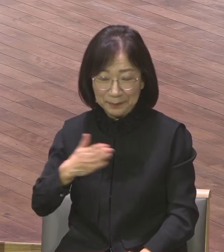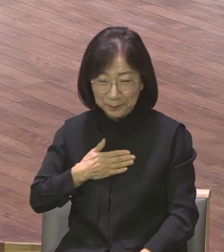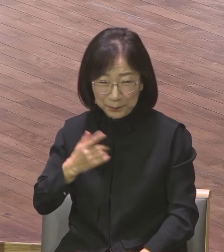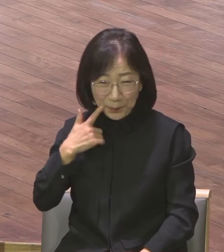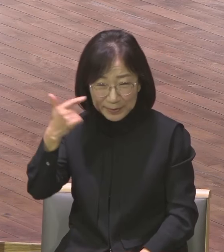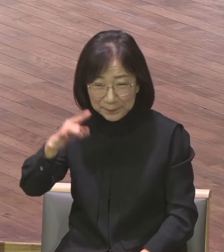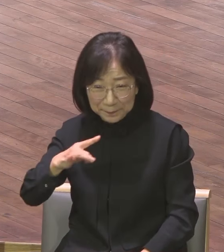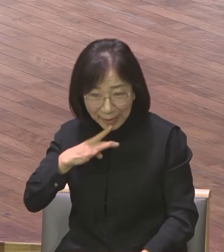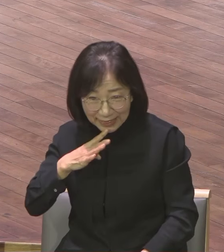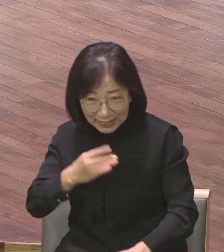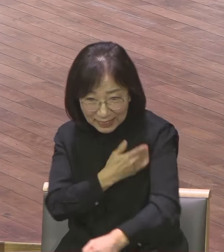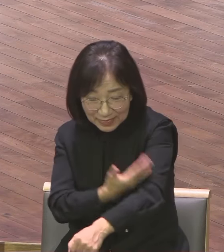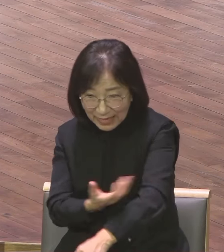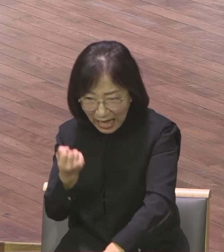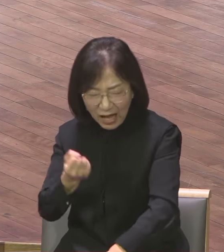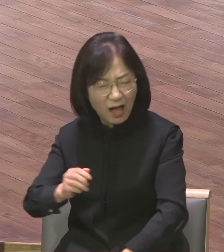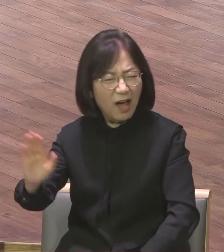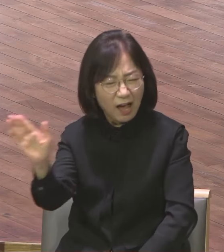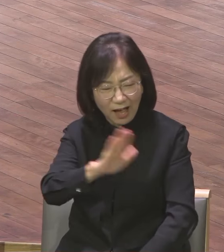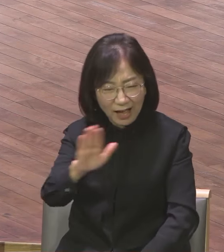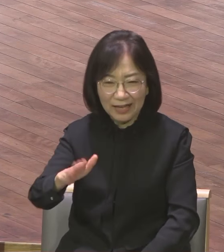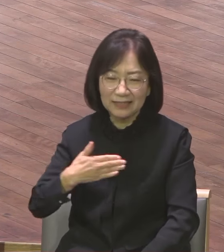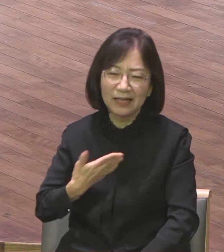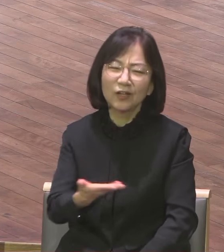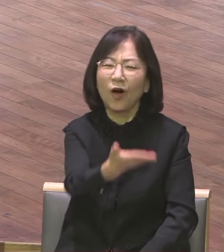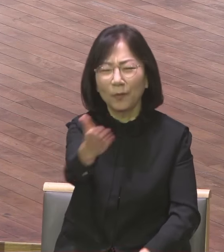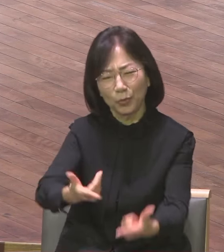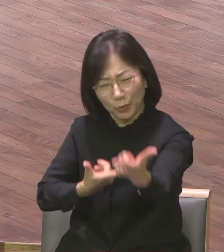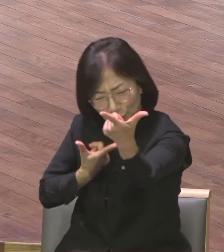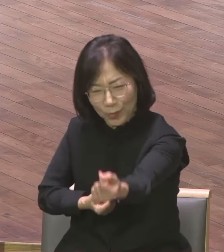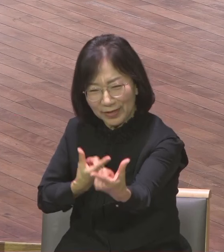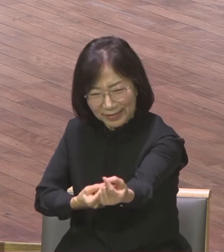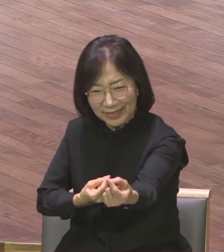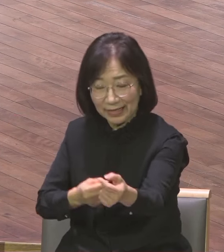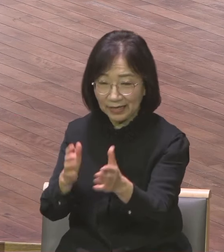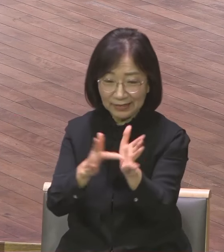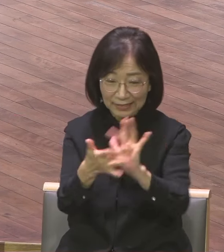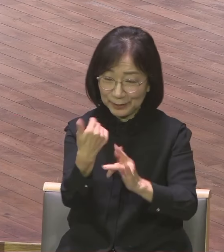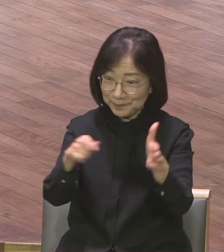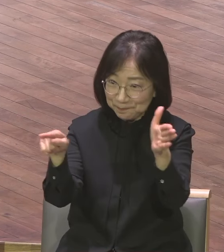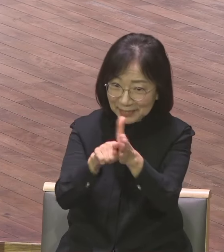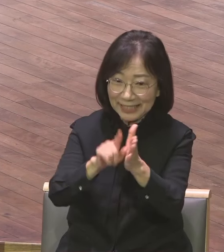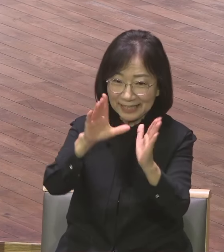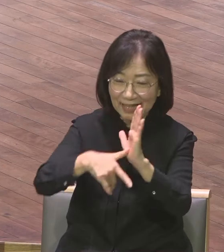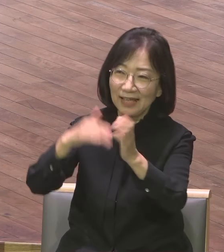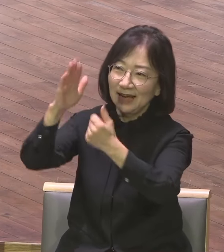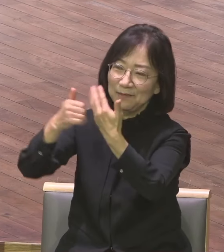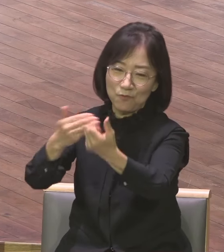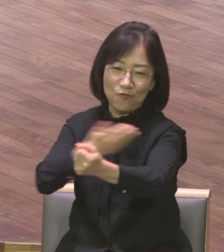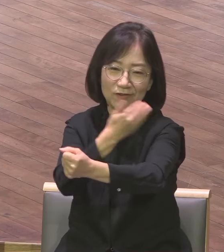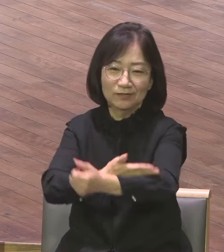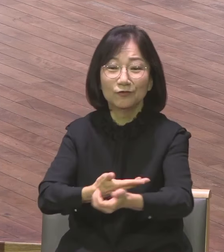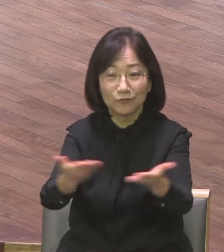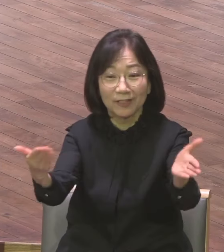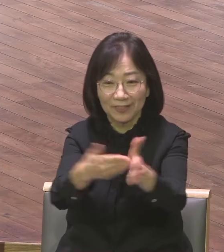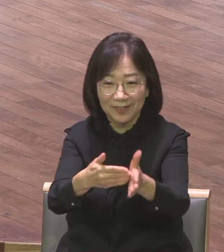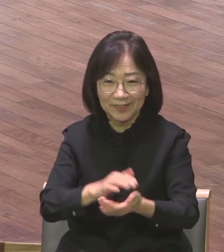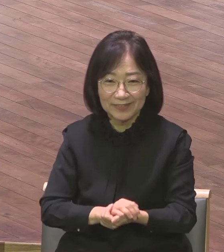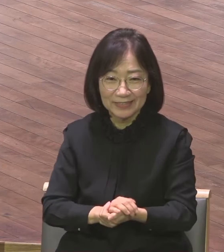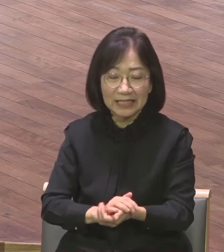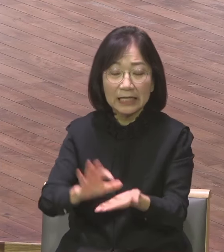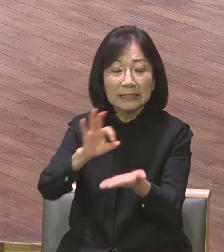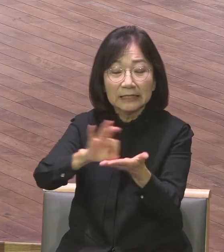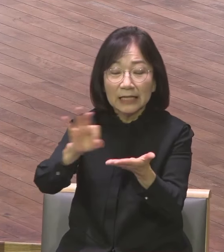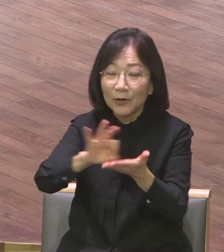아니고 예수를 믿는 사람은 다 이미 주어져 버렸어요. 사용하느냐 안 하느냐 그건 여러분 믿음이에요.